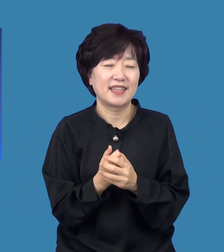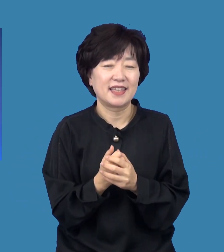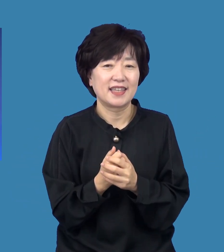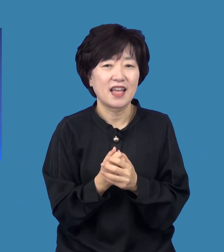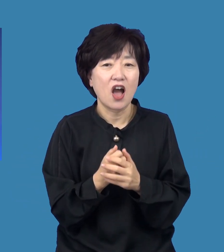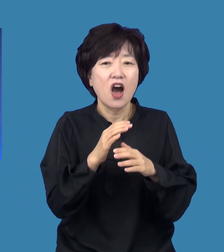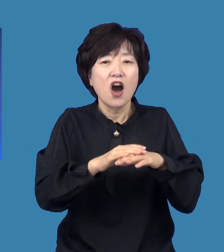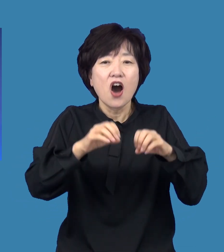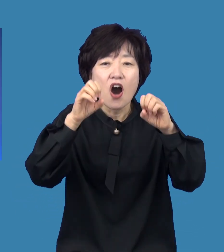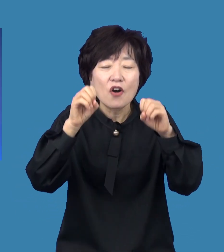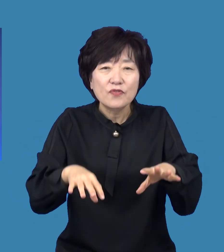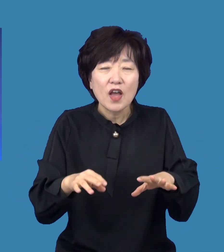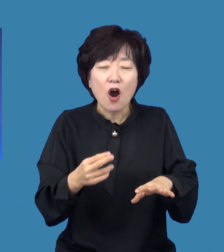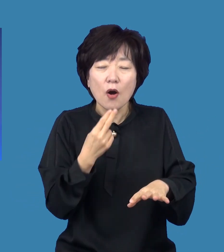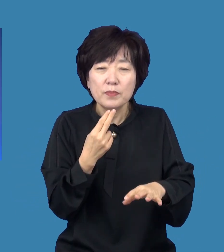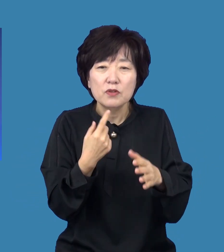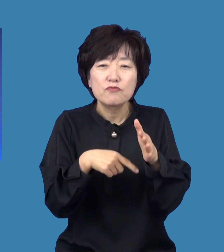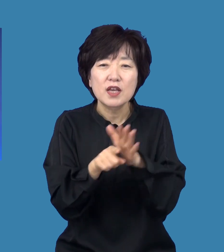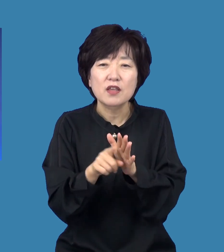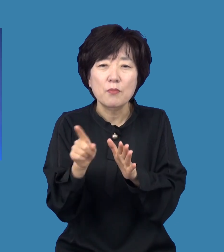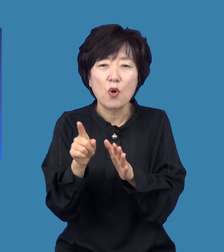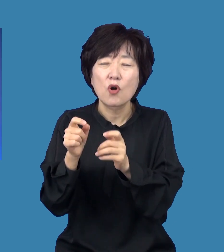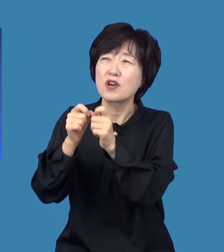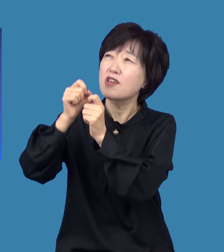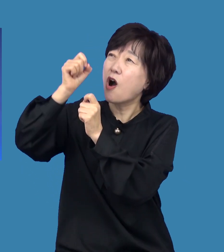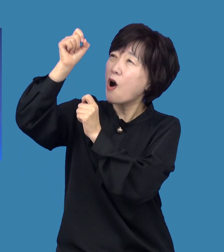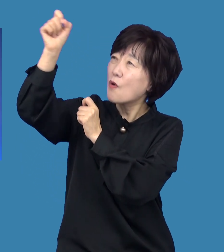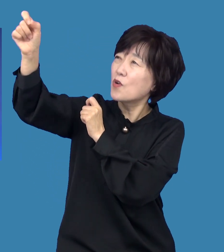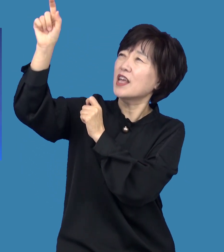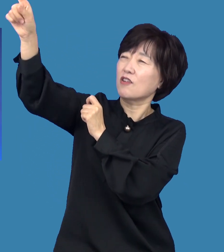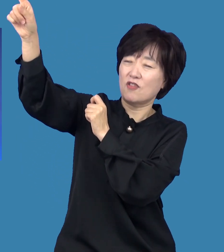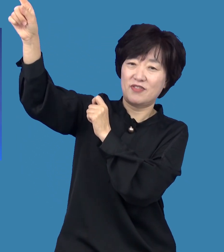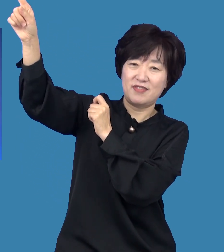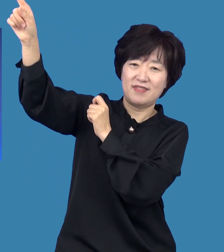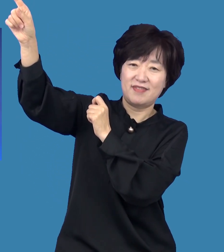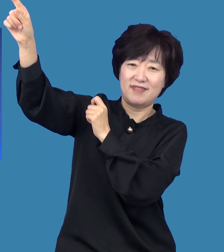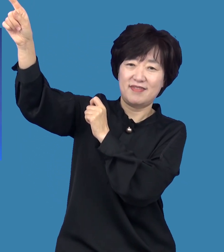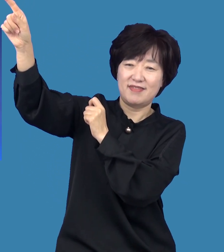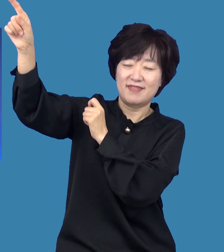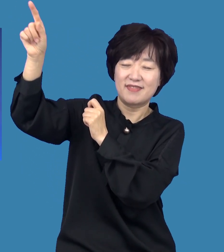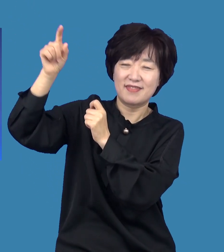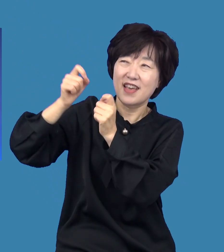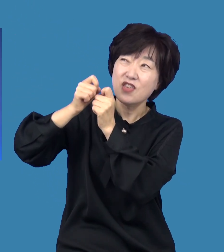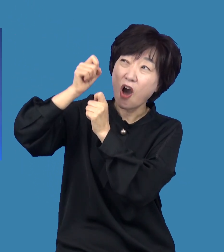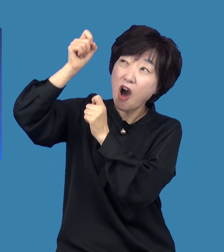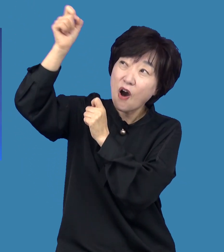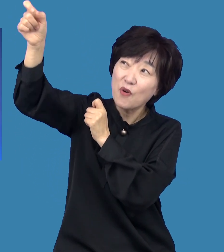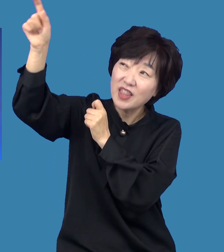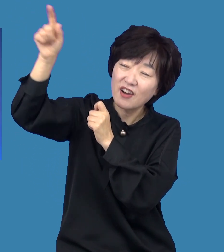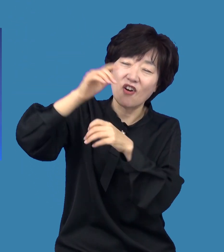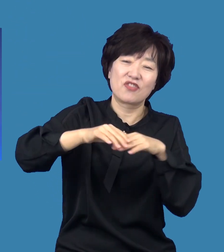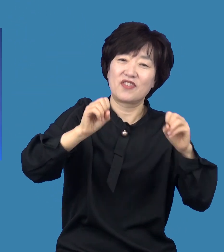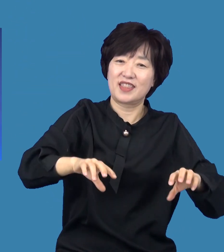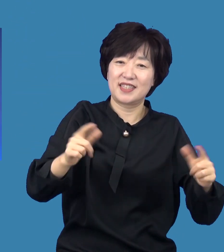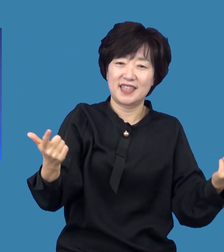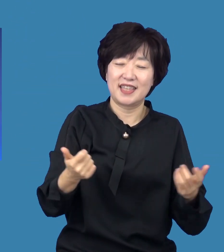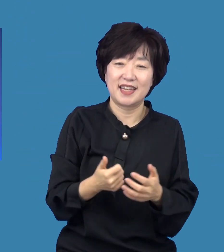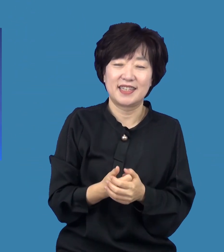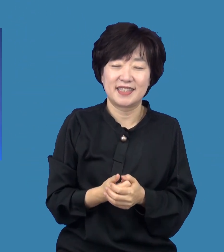헛되지 않으려면 어떠해야 되냐면 영원한 것이어야 돼요. 헛되지 않으려면 영원한 것이어야 돼요.